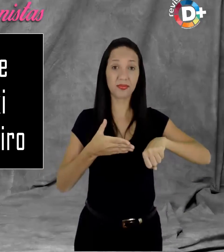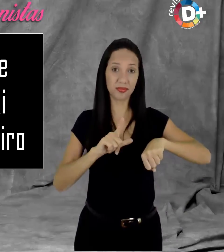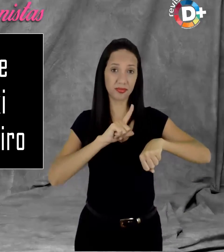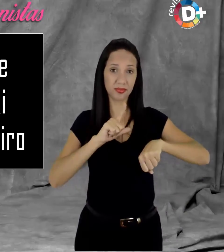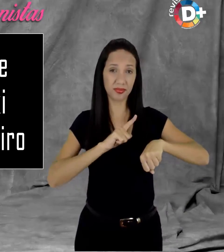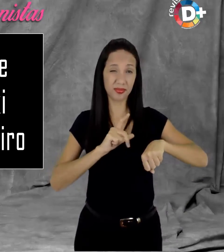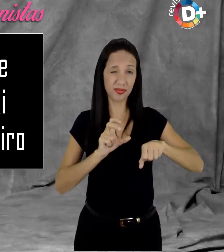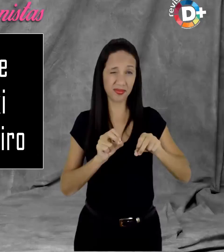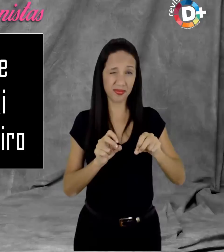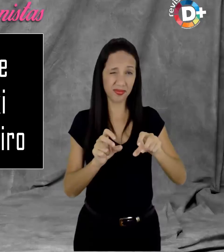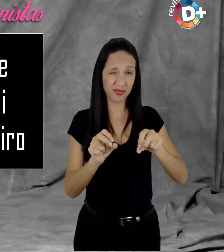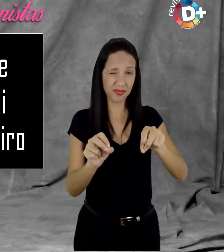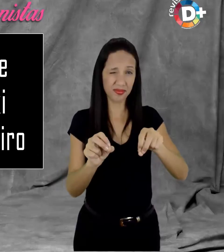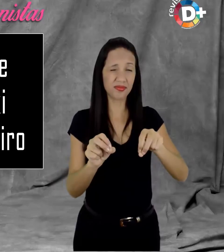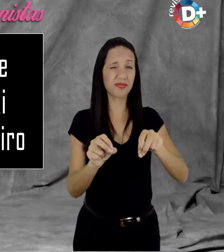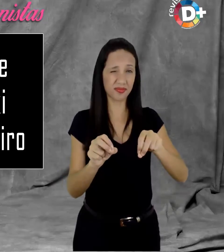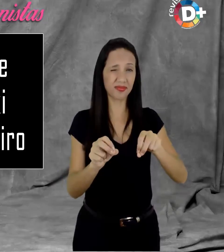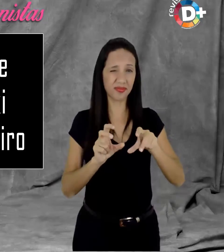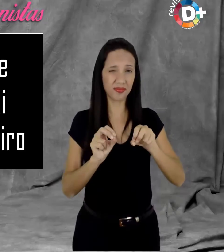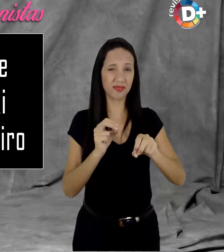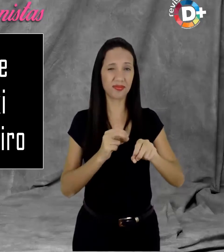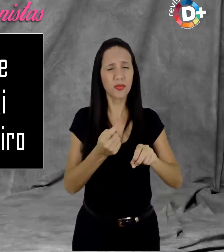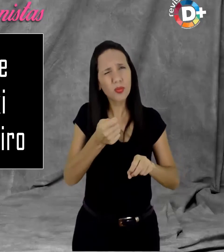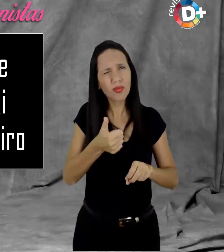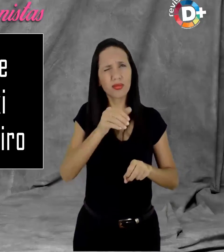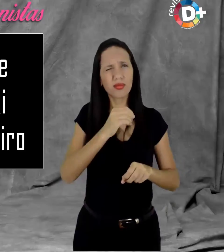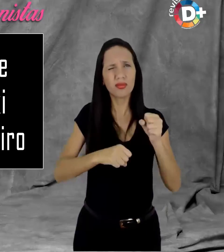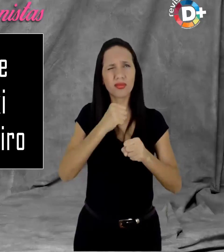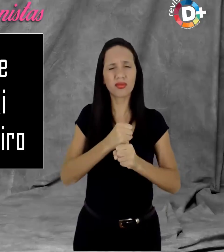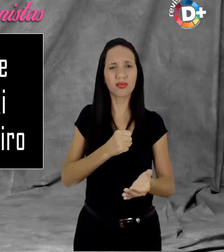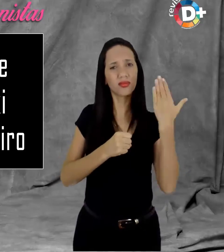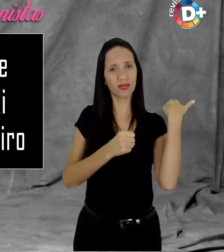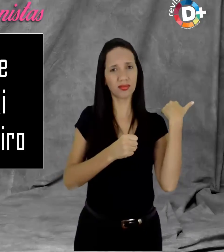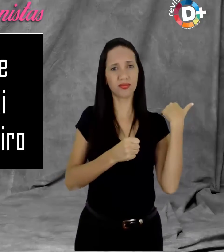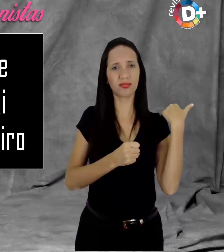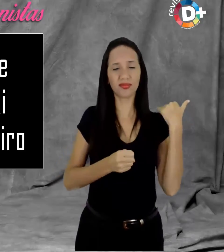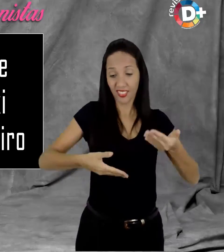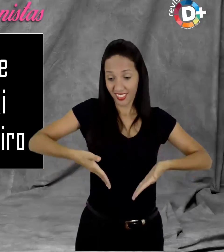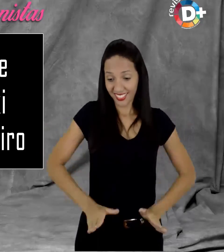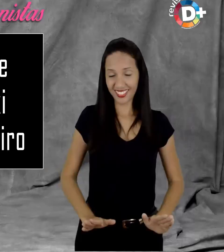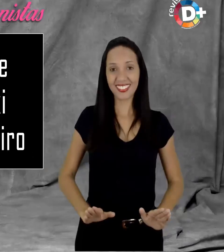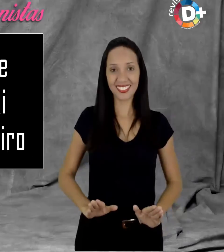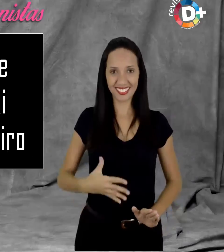chamado osteosarcoma, quase 10 anos atrás. Tinha acabado de ter a filha